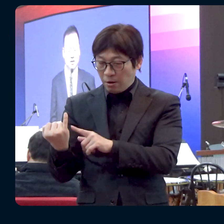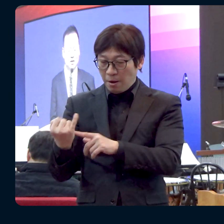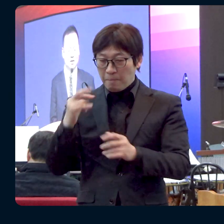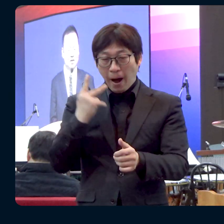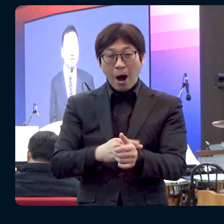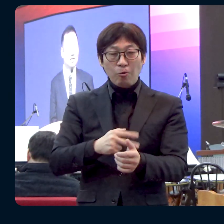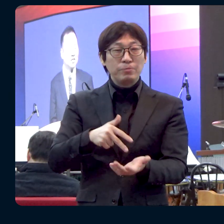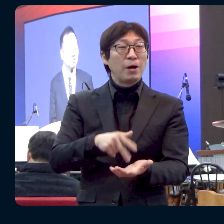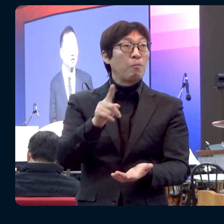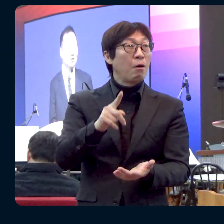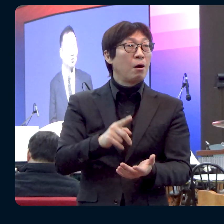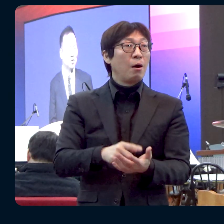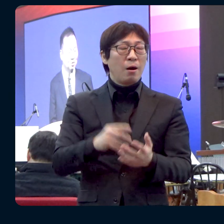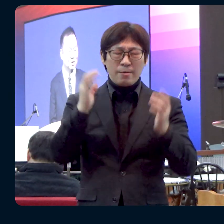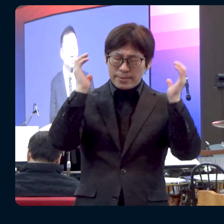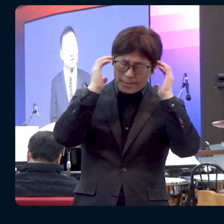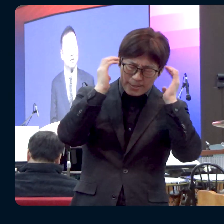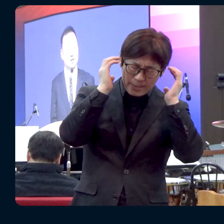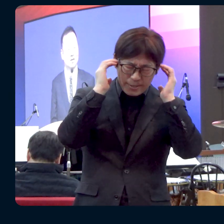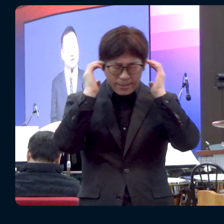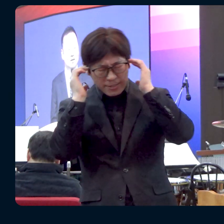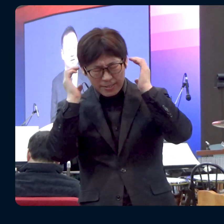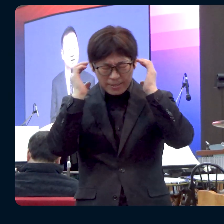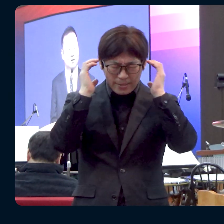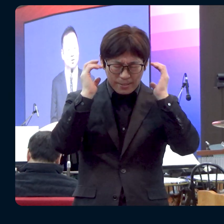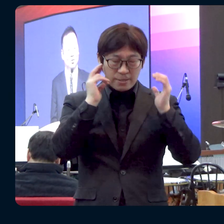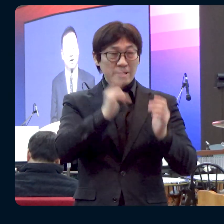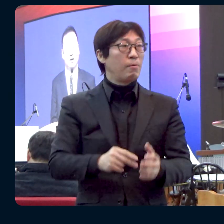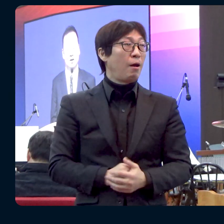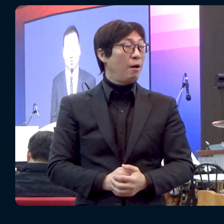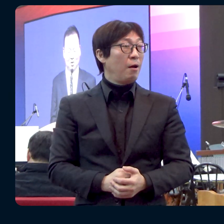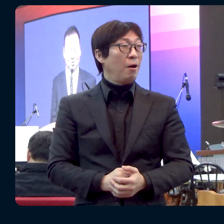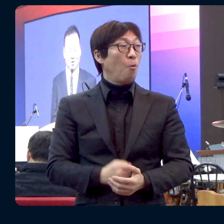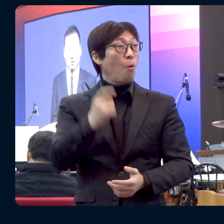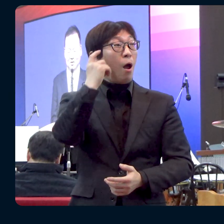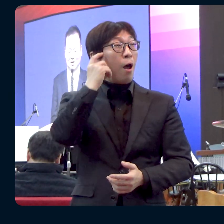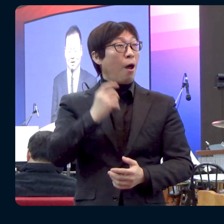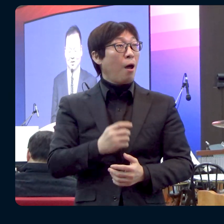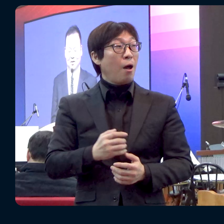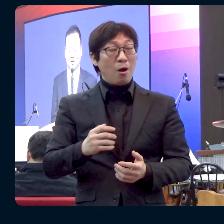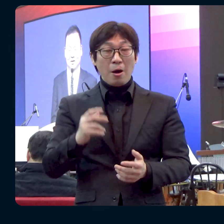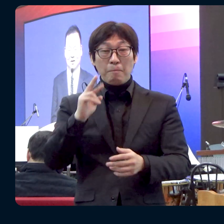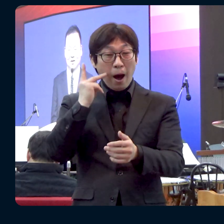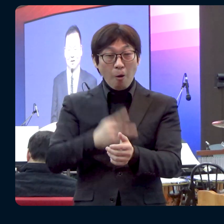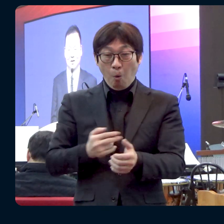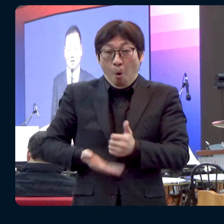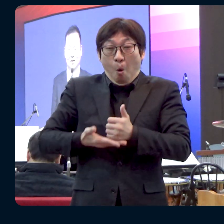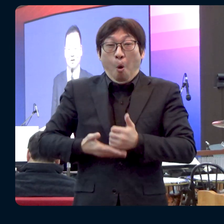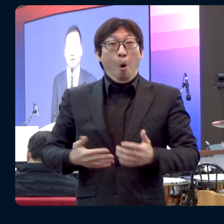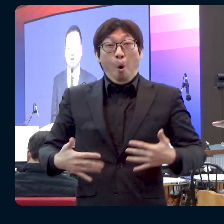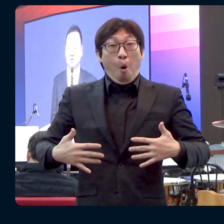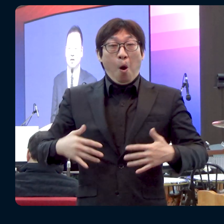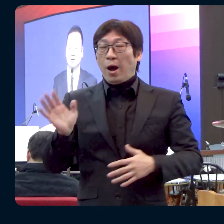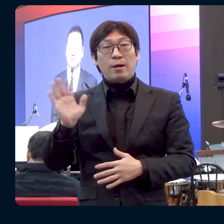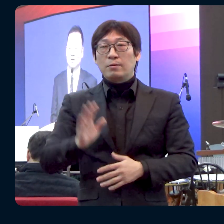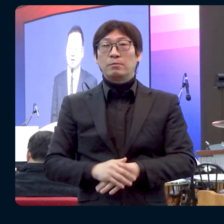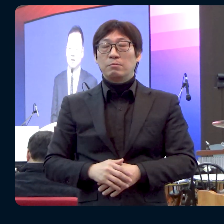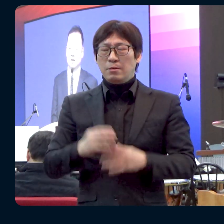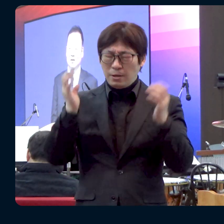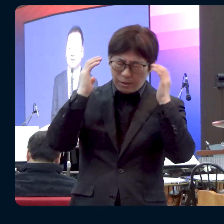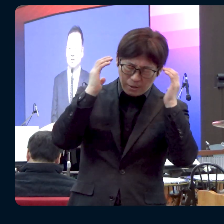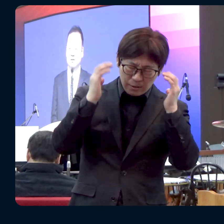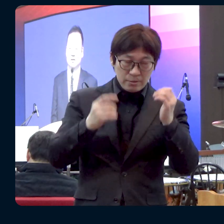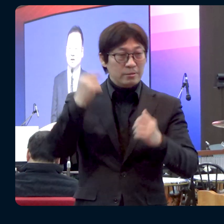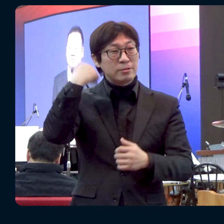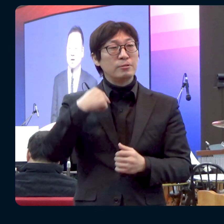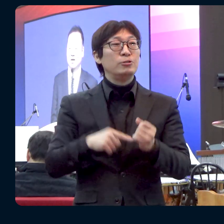괴로워하는 것이 아니라 심히 괴로워합니다. 왜 괴로움이 되었을까요? 이 여자가 하는